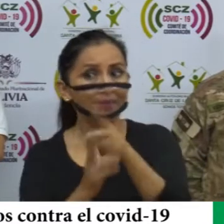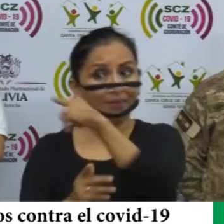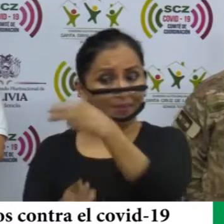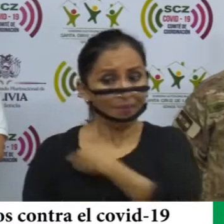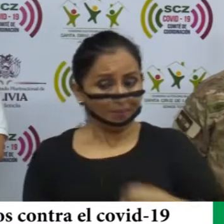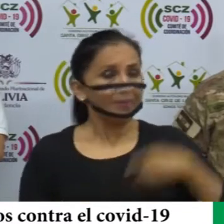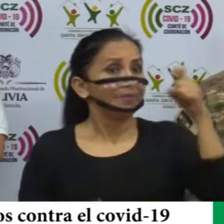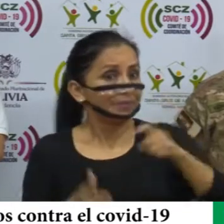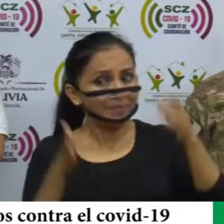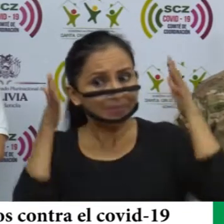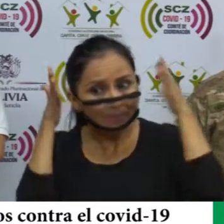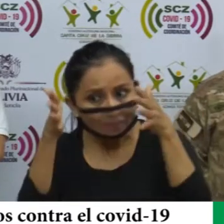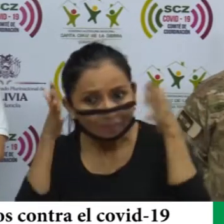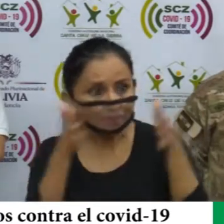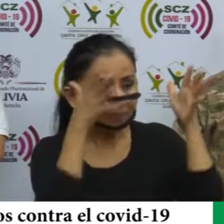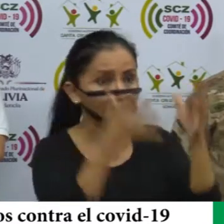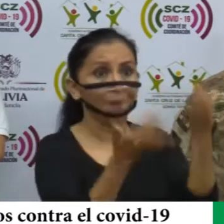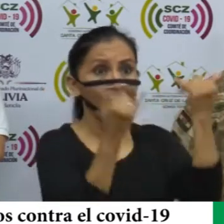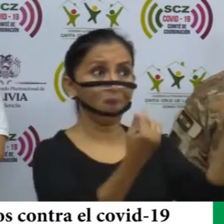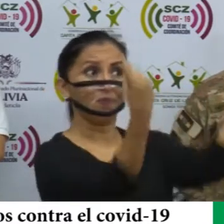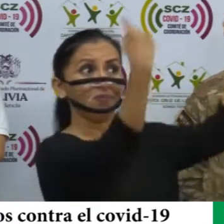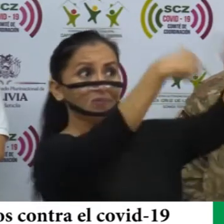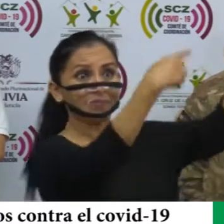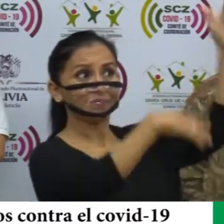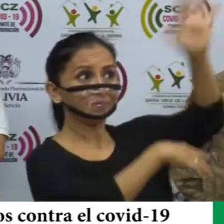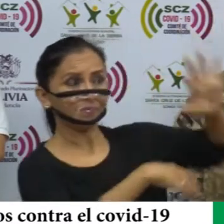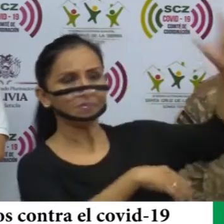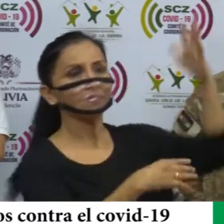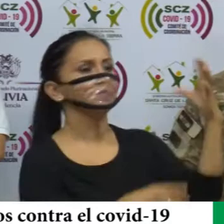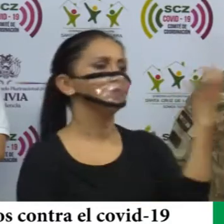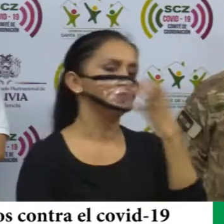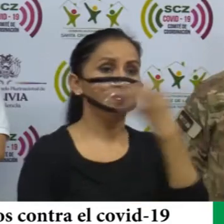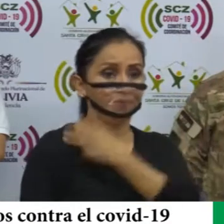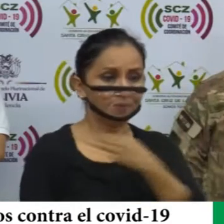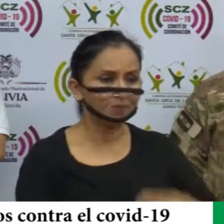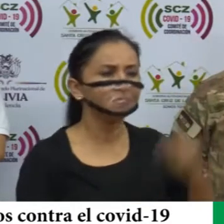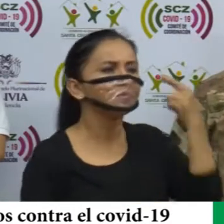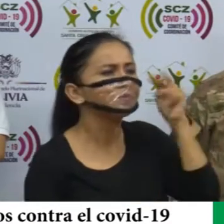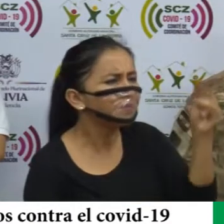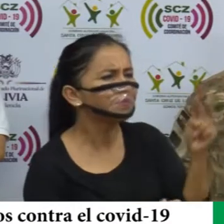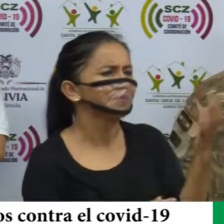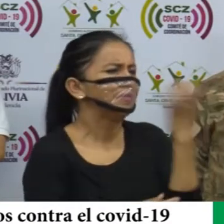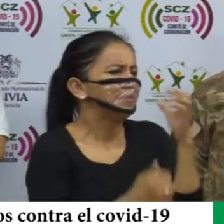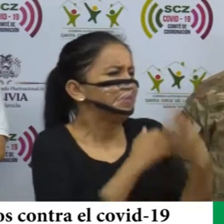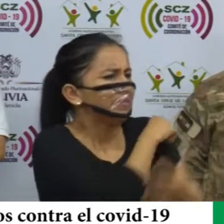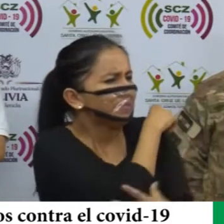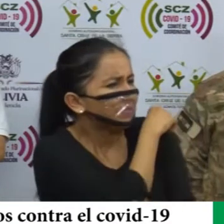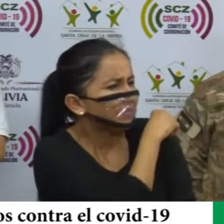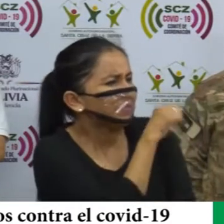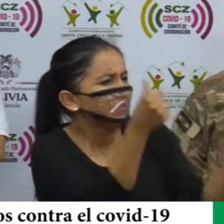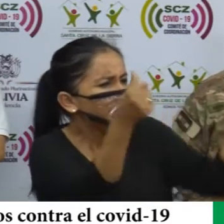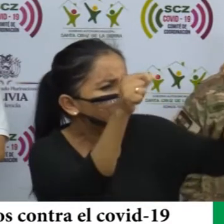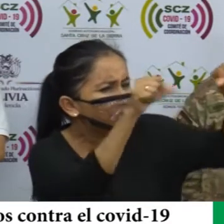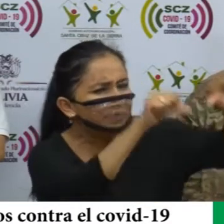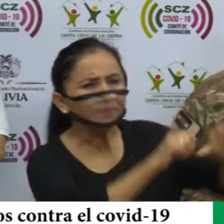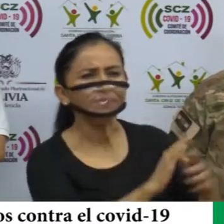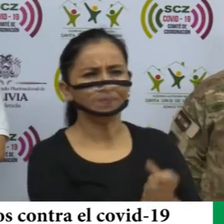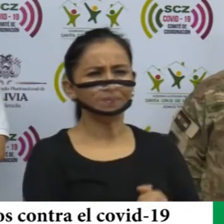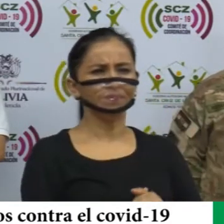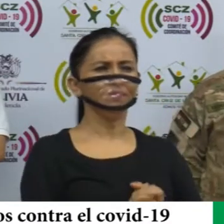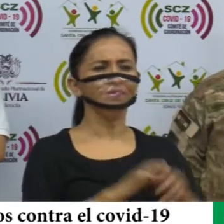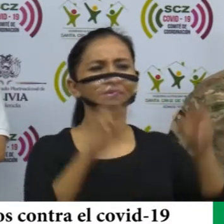necesitan atención. Hoy en Ascensión de la Frontera ha sido un municipio donde hemos visto la carencia que tienen en el tema